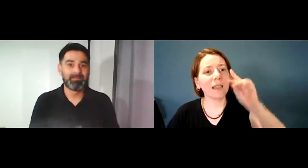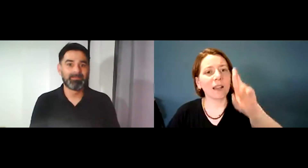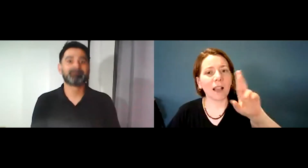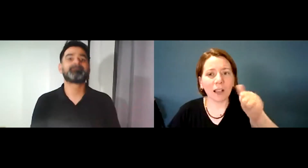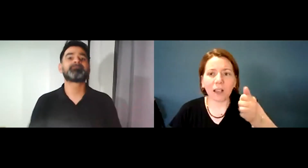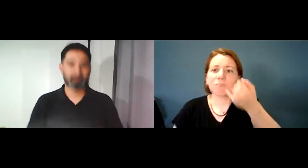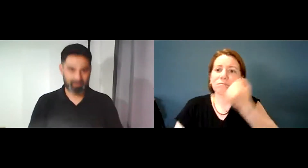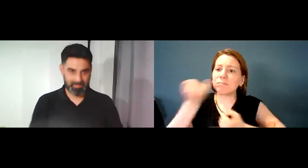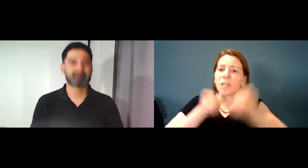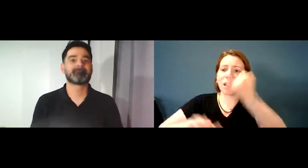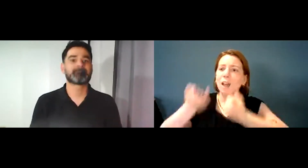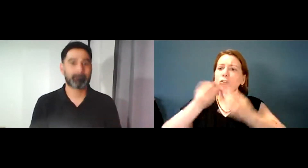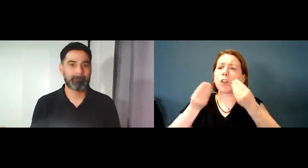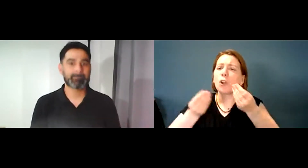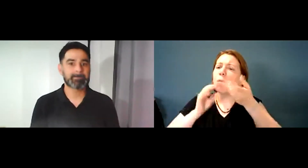Pero no sé si estaba bien.